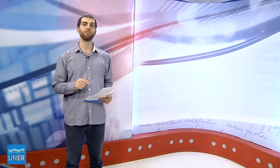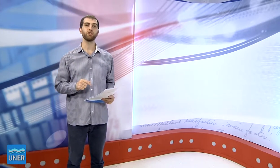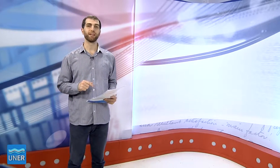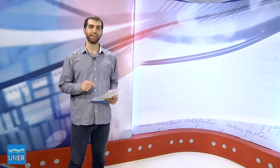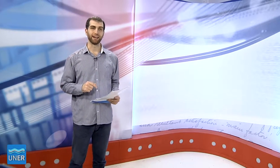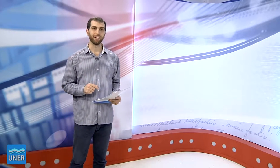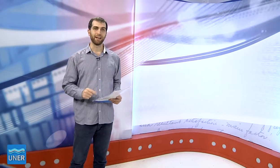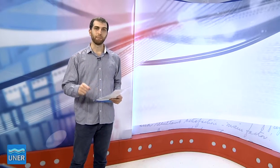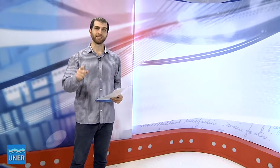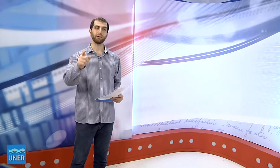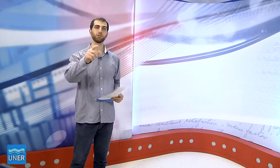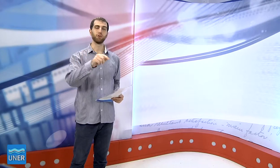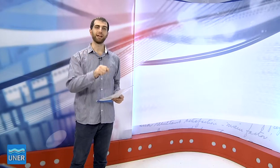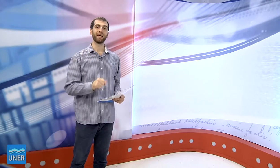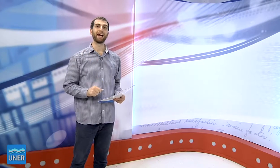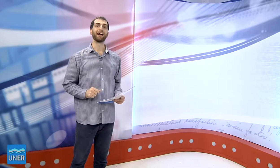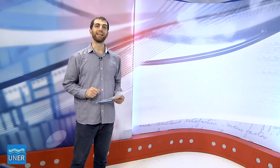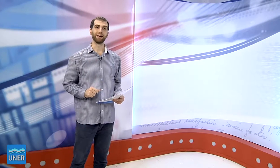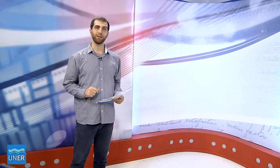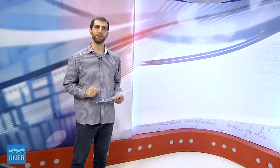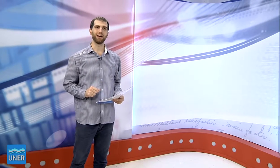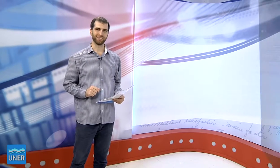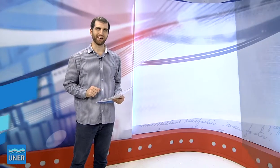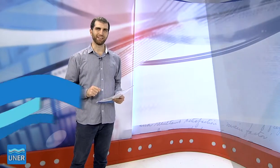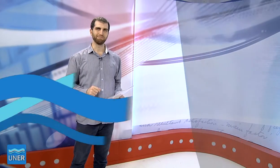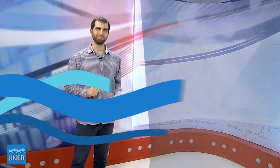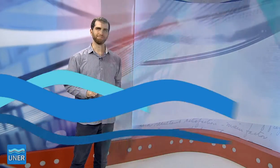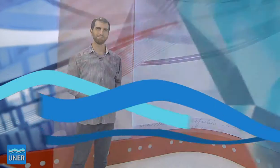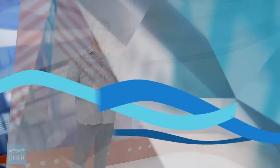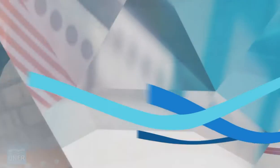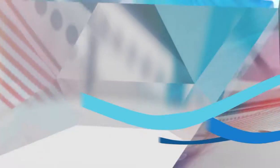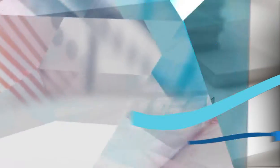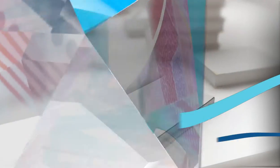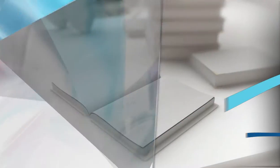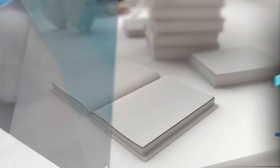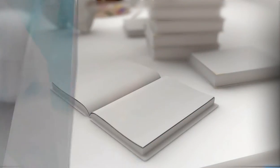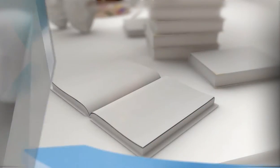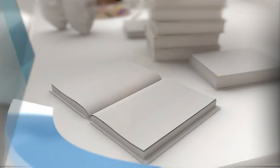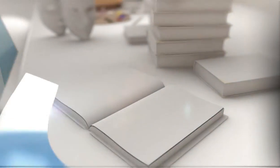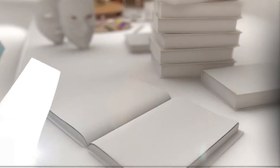El Oficio de Crear, les presentamos ahora a El Río Las Trae.